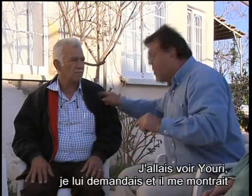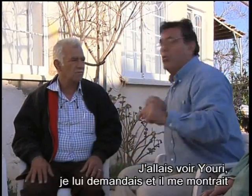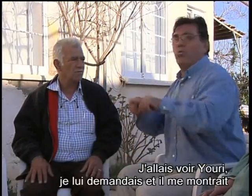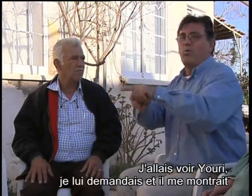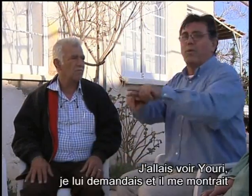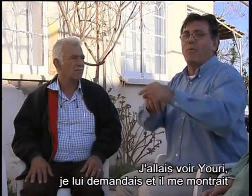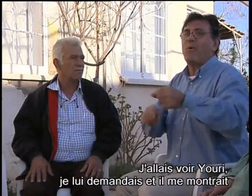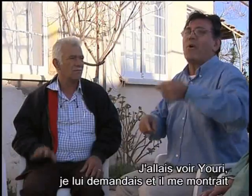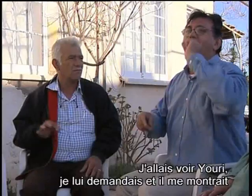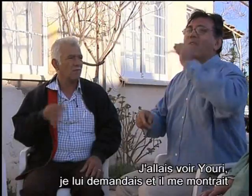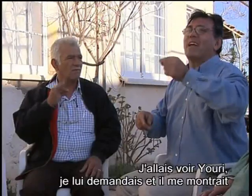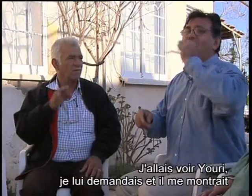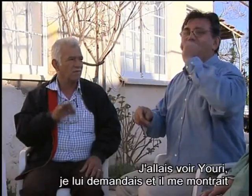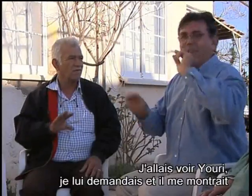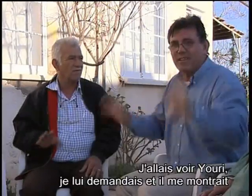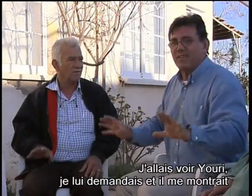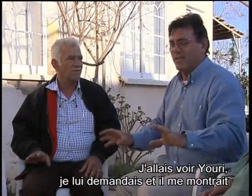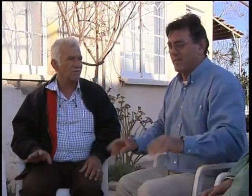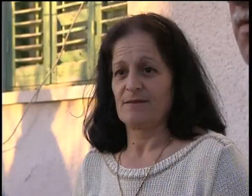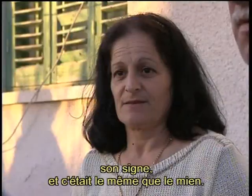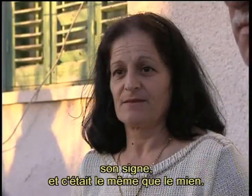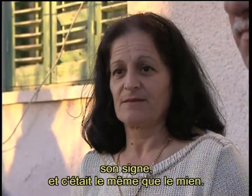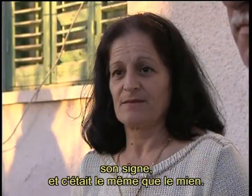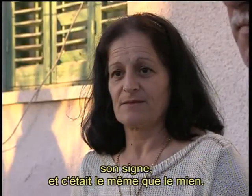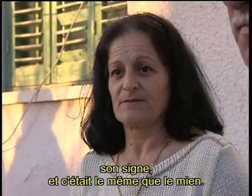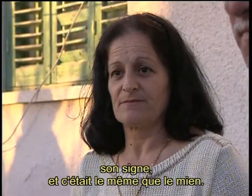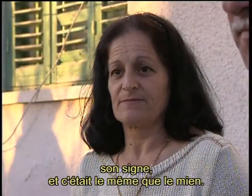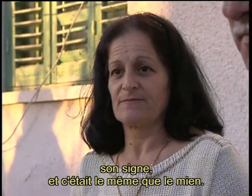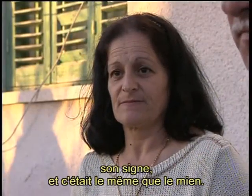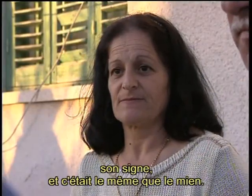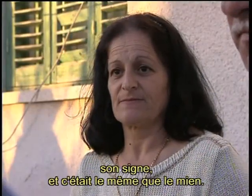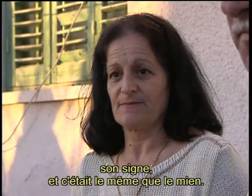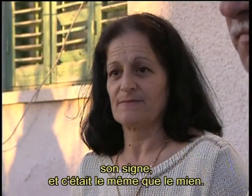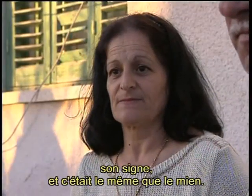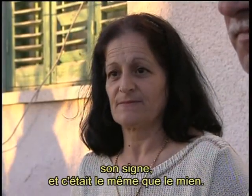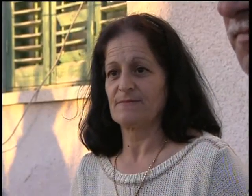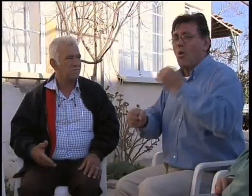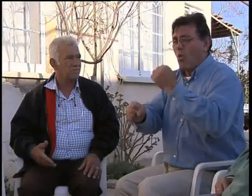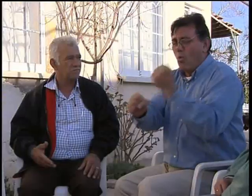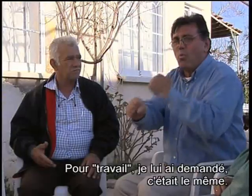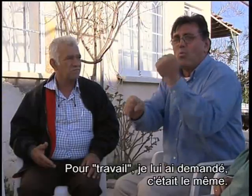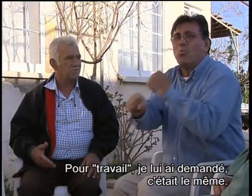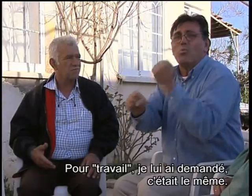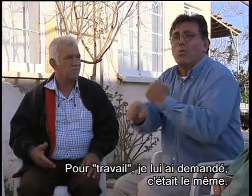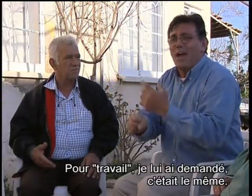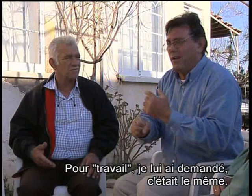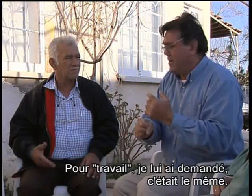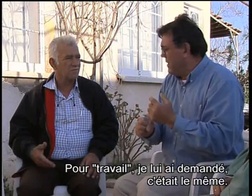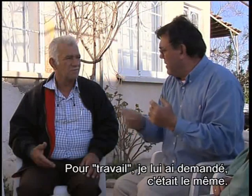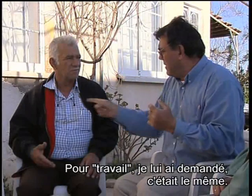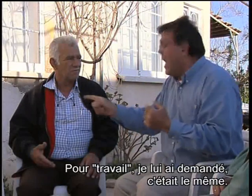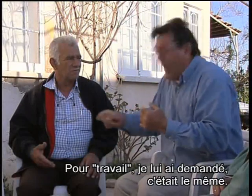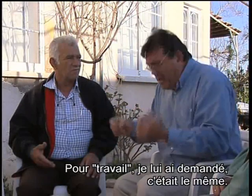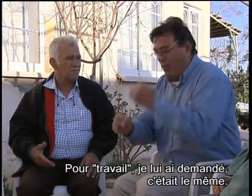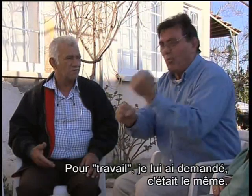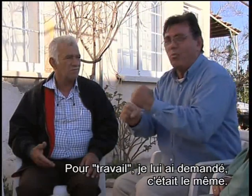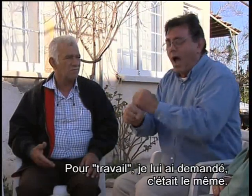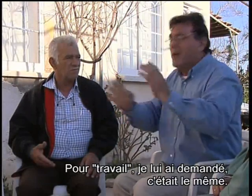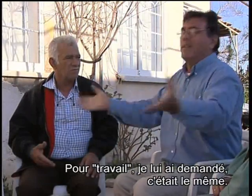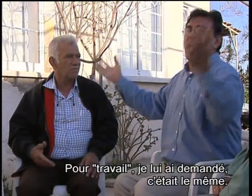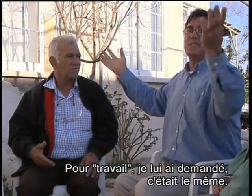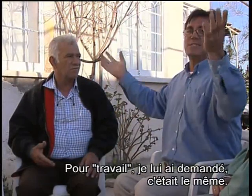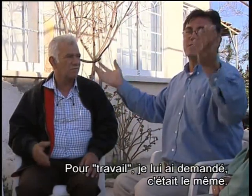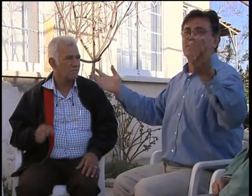J'allais voir Yuri, je lui ai demandé, et il me montrait son signe. Et c'était le même que le mien. Pour travail, je lui ai demandé,